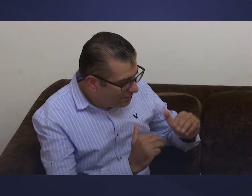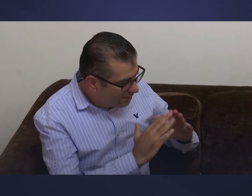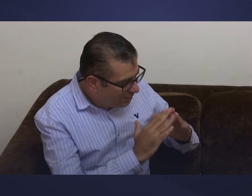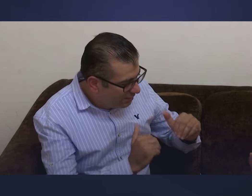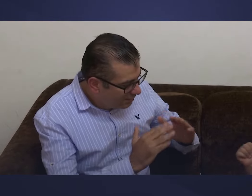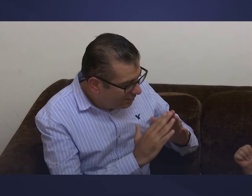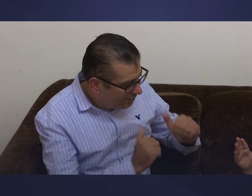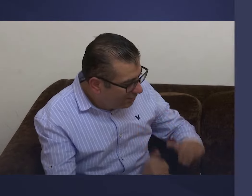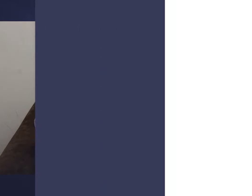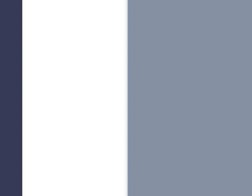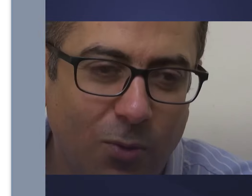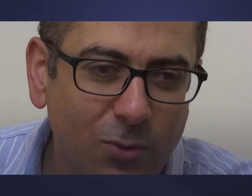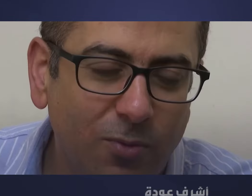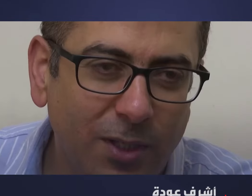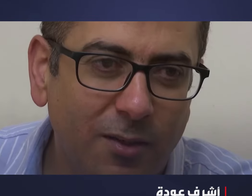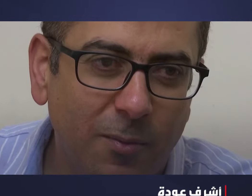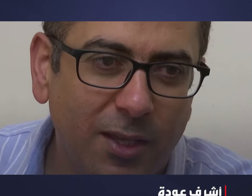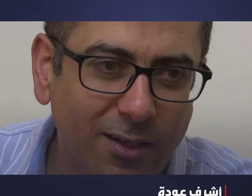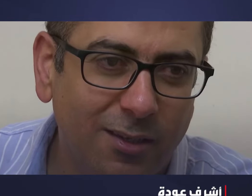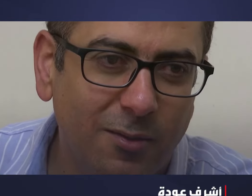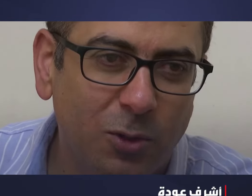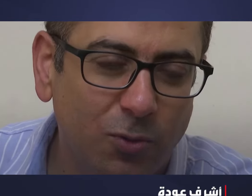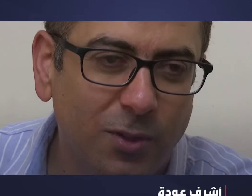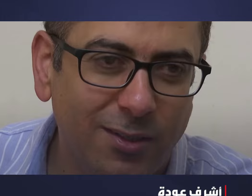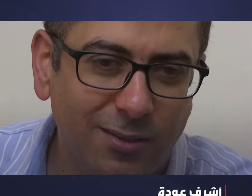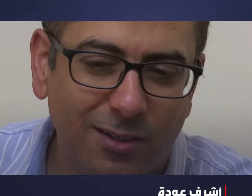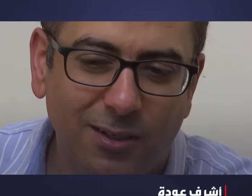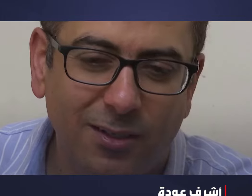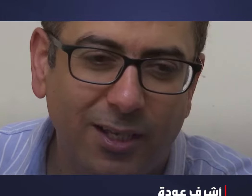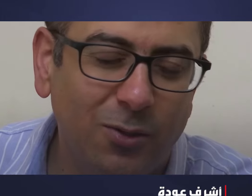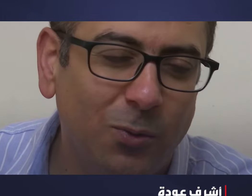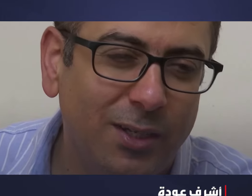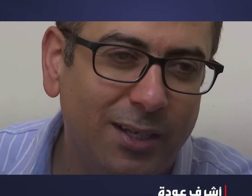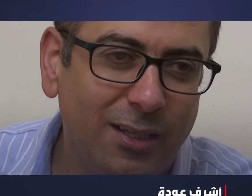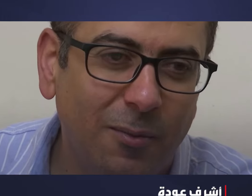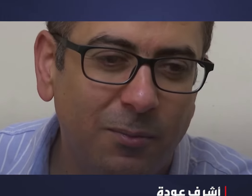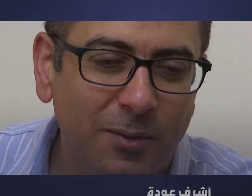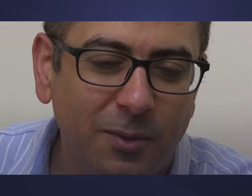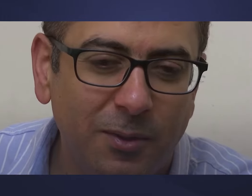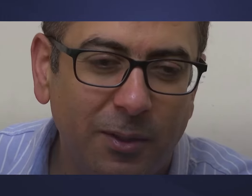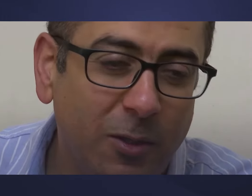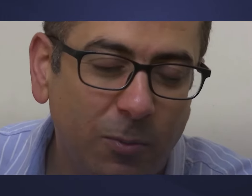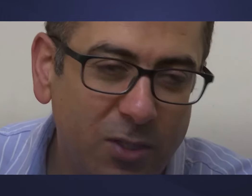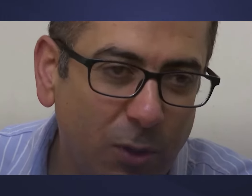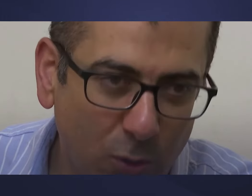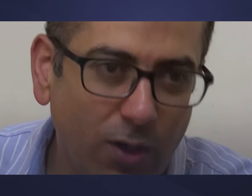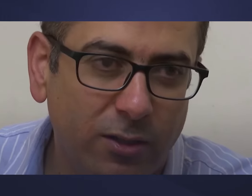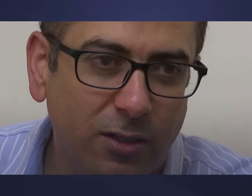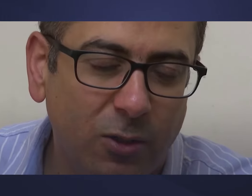مصر أوس هو فعلاً عم بذكرني بطفولتي، لكن هو يعني عم هي بالنسبة له اللغة